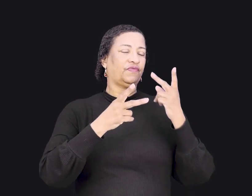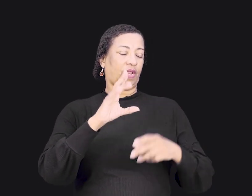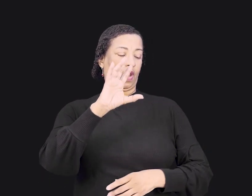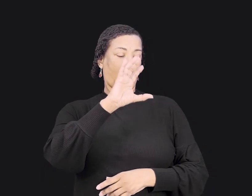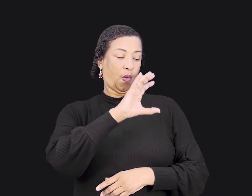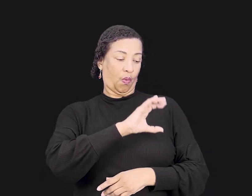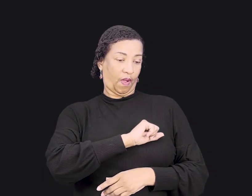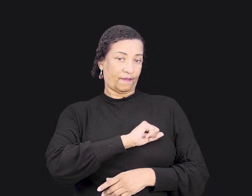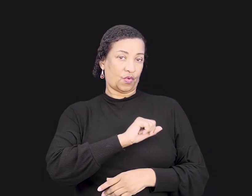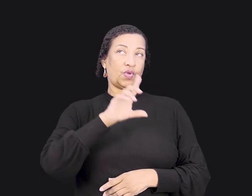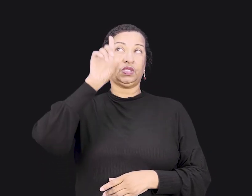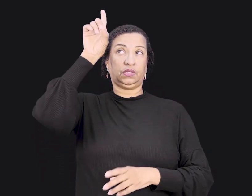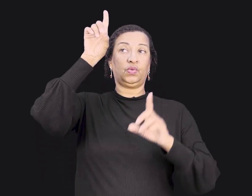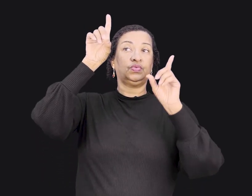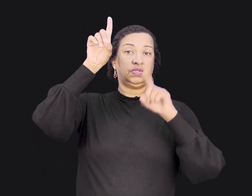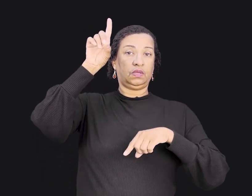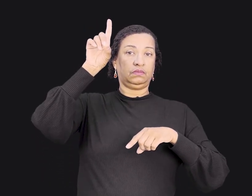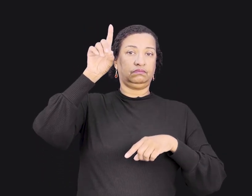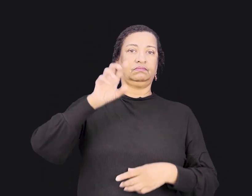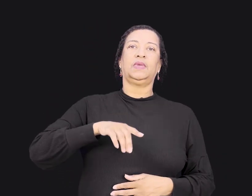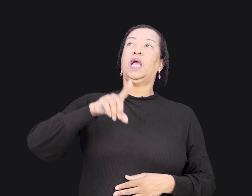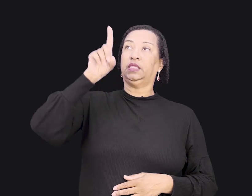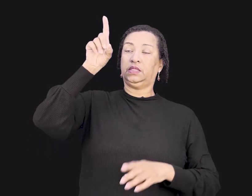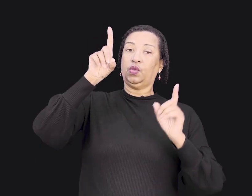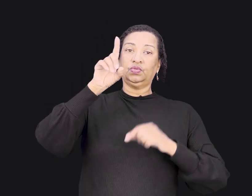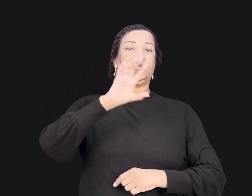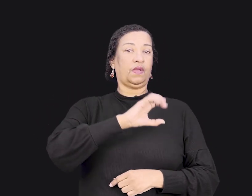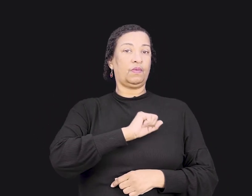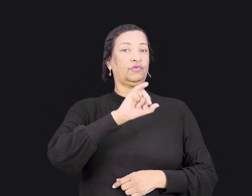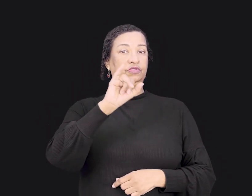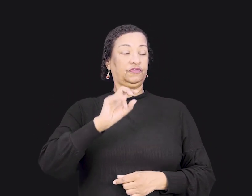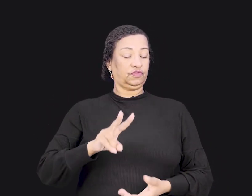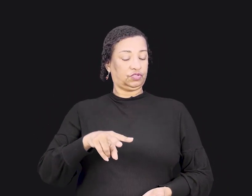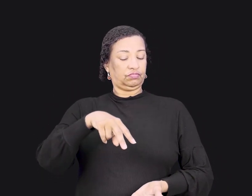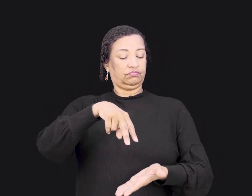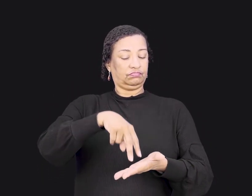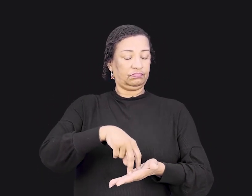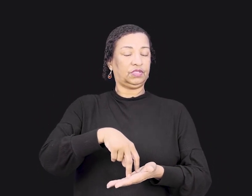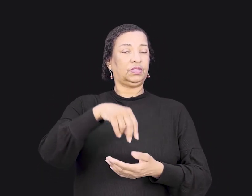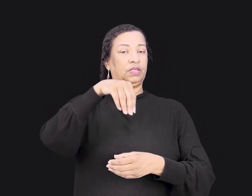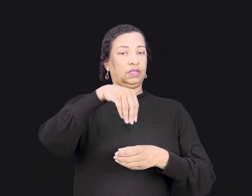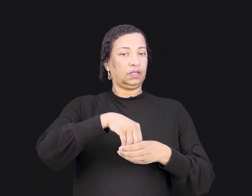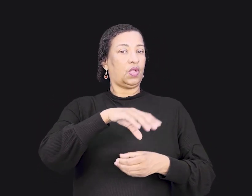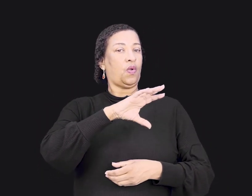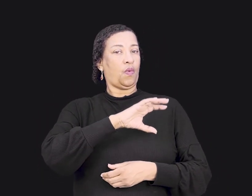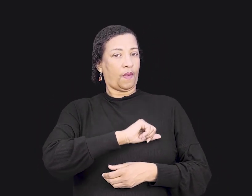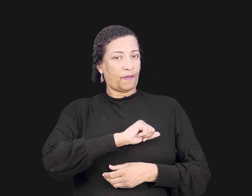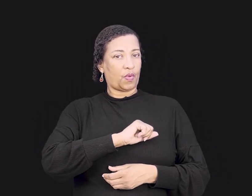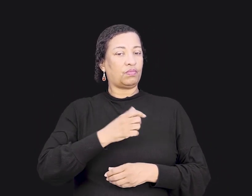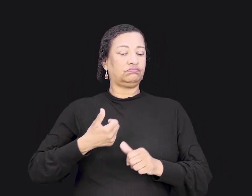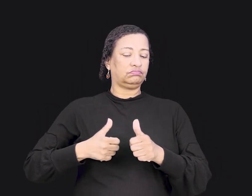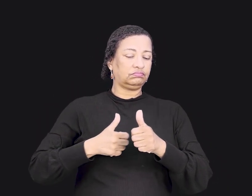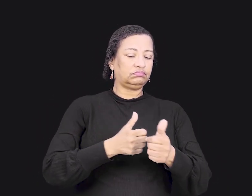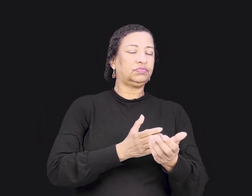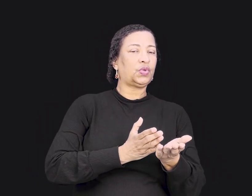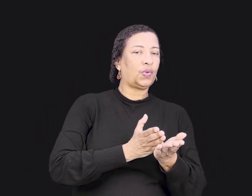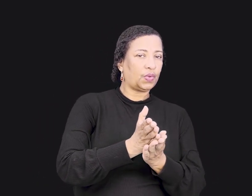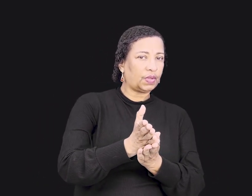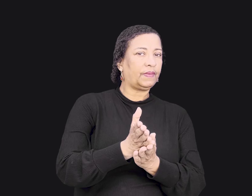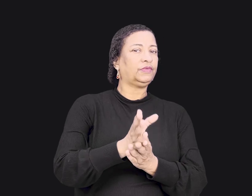Deus é amor. Portanto, se você habitar neste amor que Deus é e tomar o caminho deste amor e se tornar um com esse